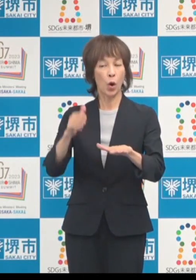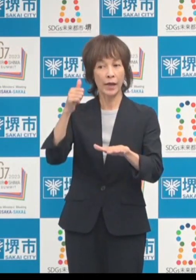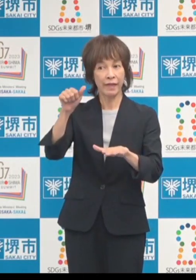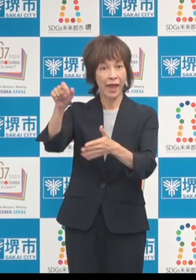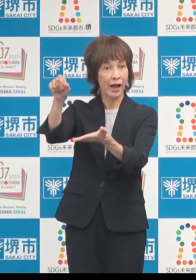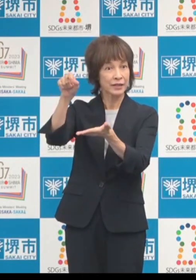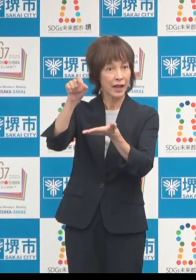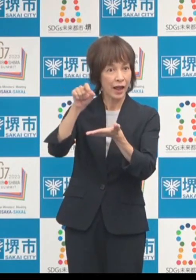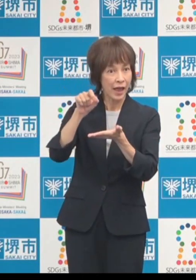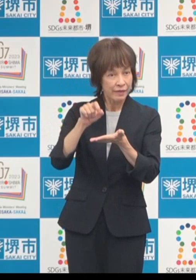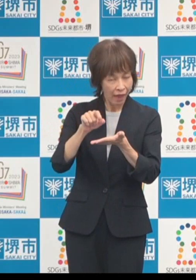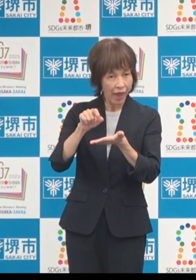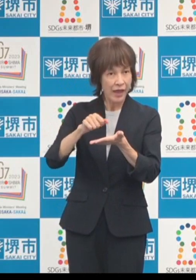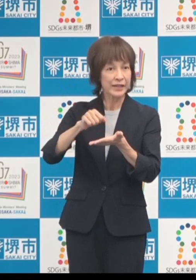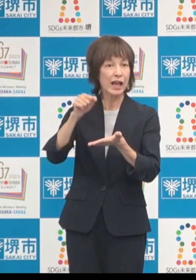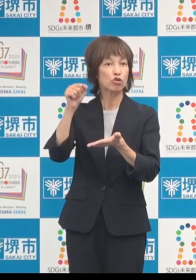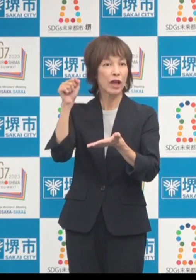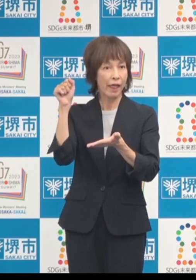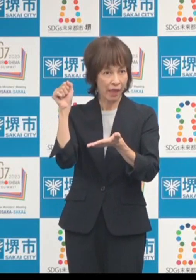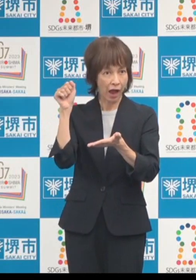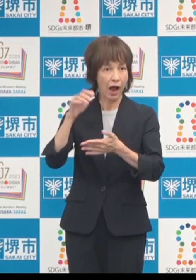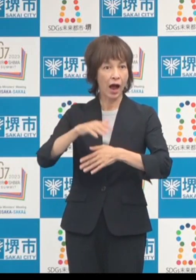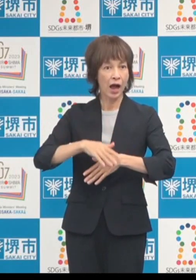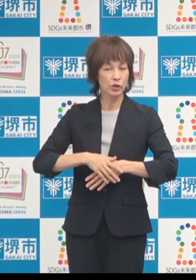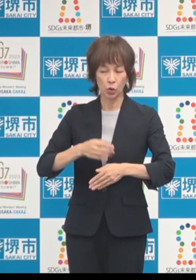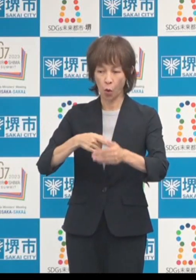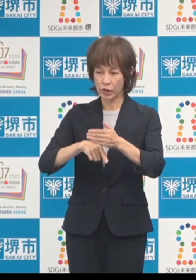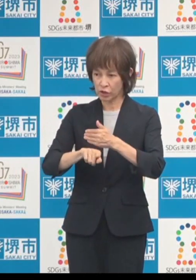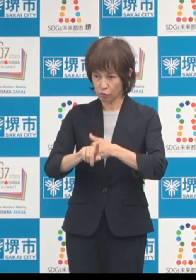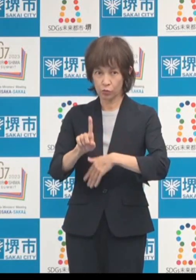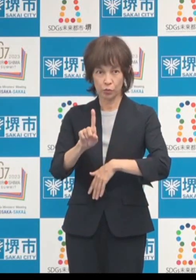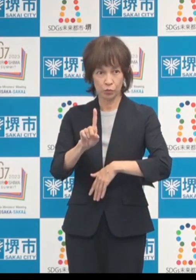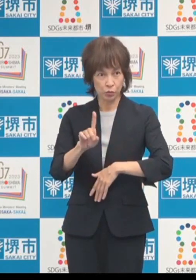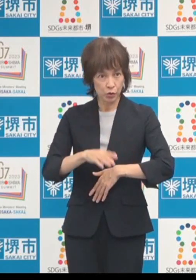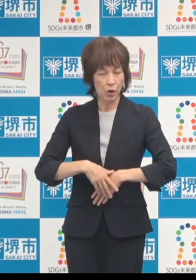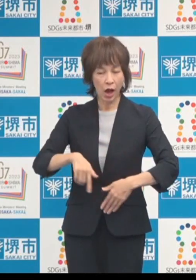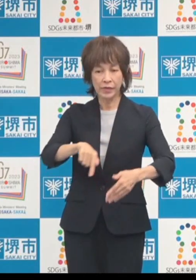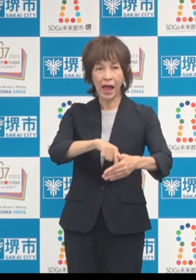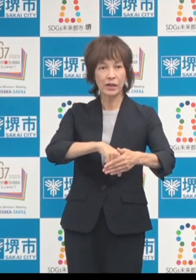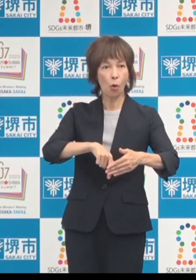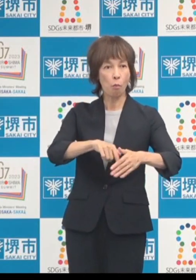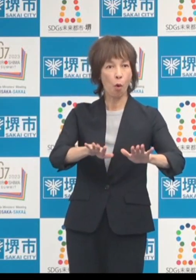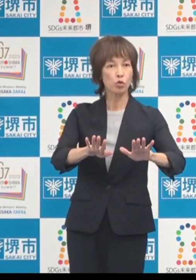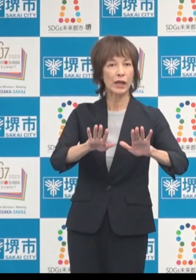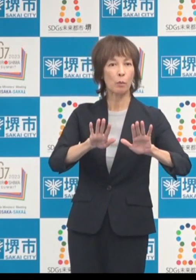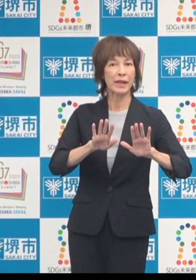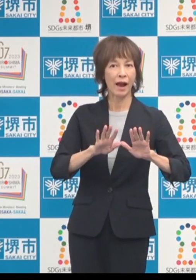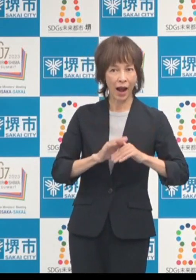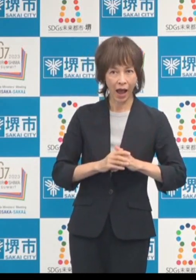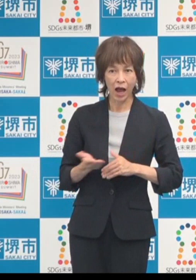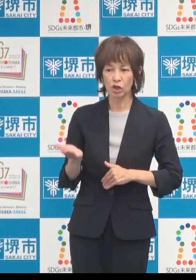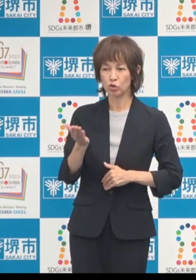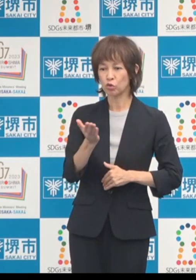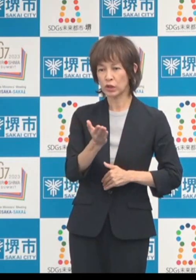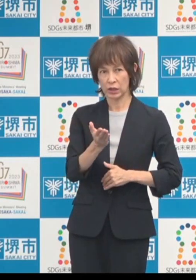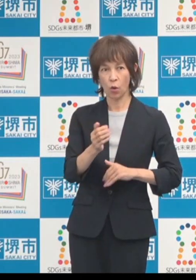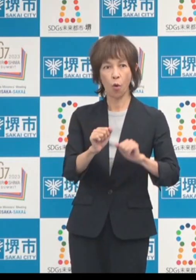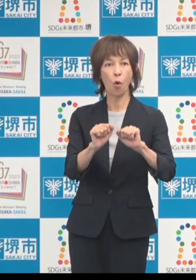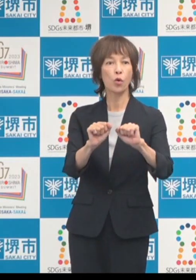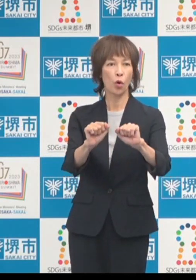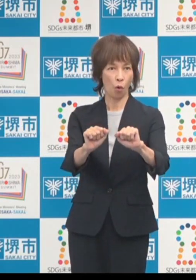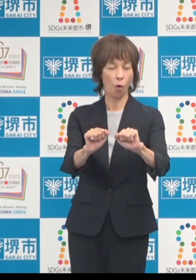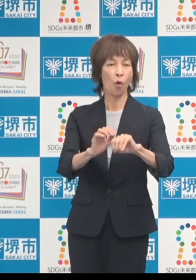されて否決されたということで、その原因であったり内容も受け止めながら次の行動